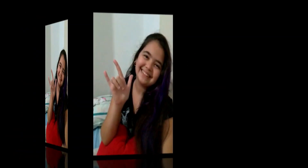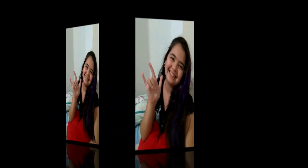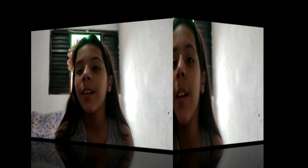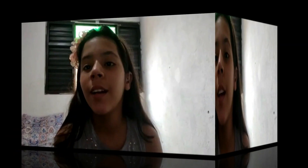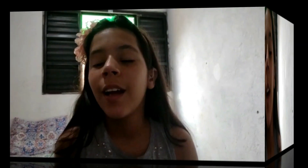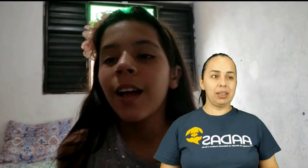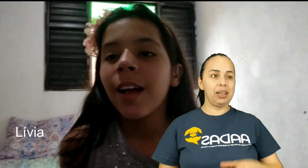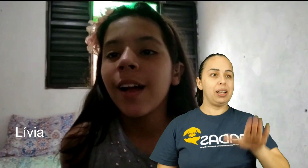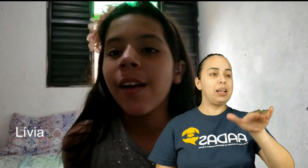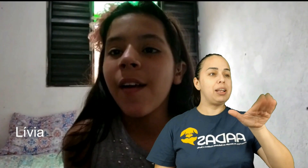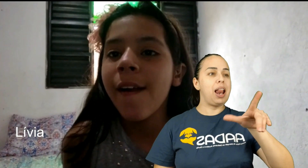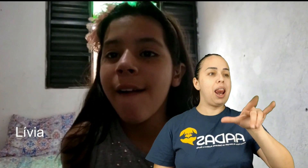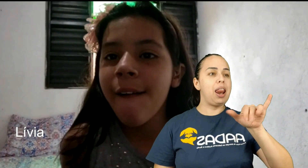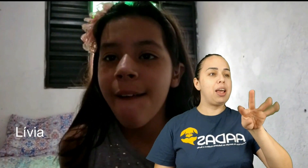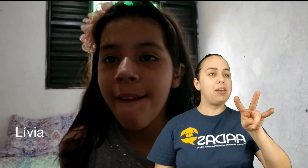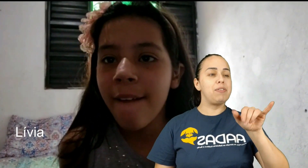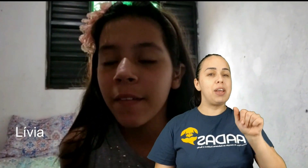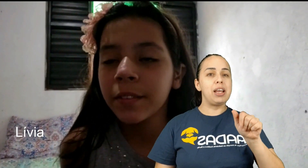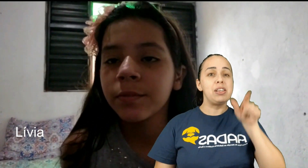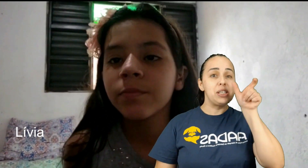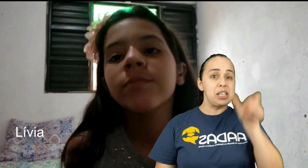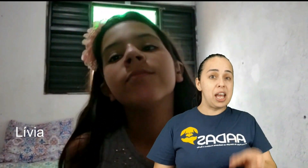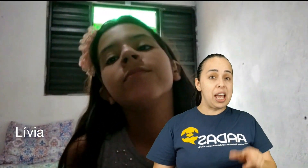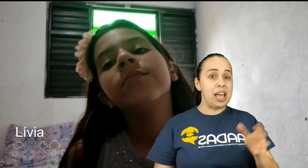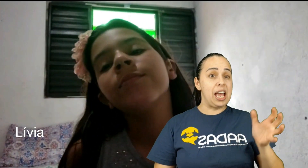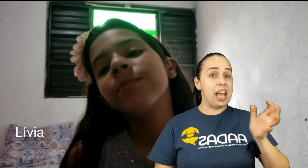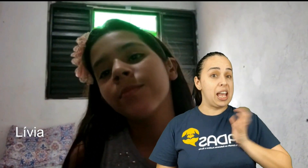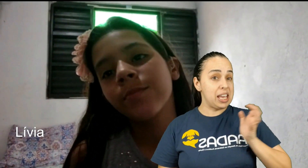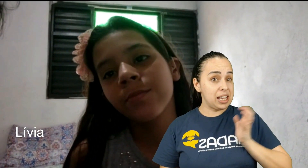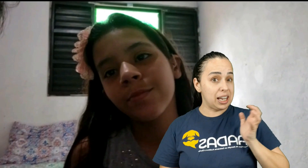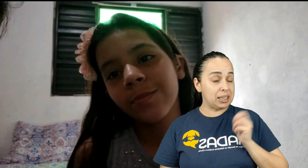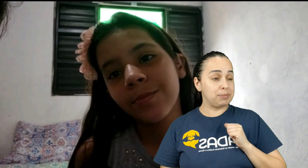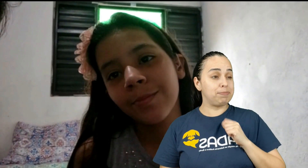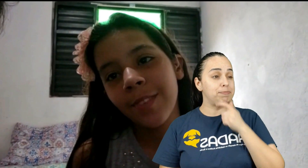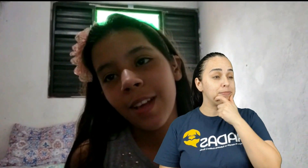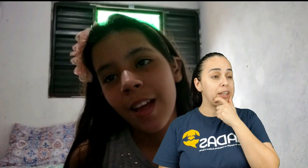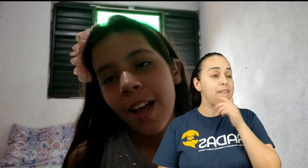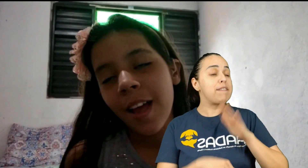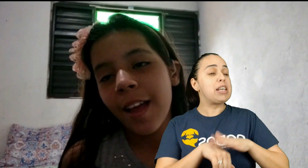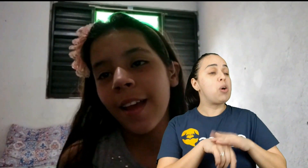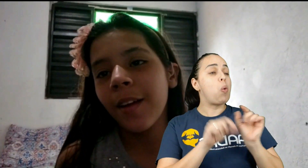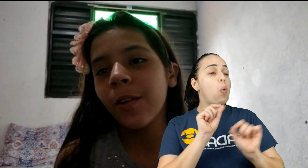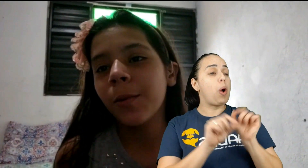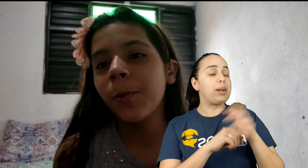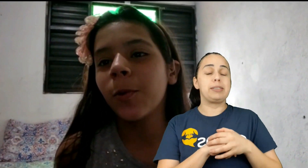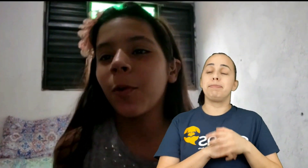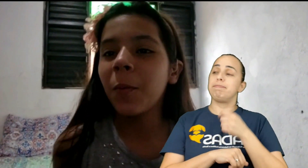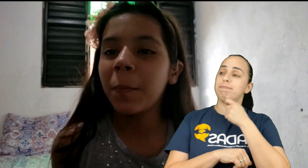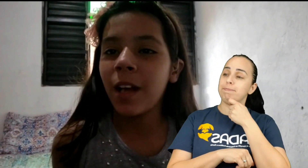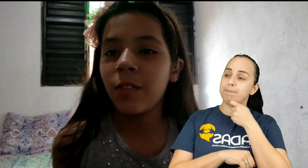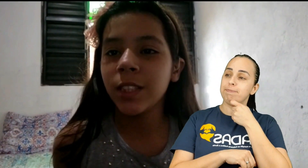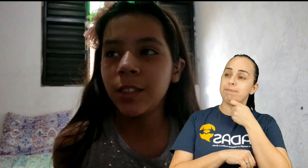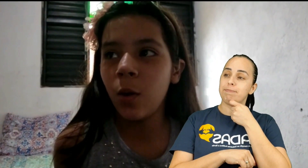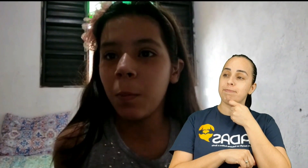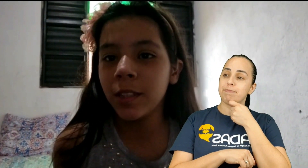Lívia, se você ficasse rica, o que você faria? Eu comprava as